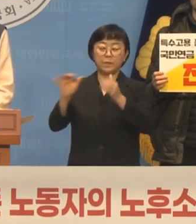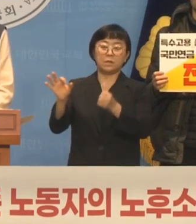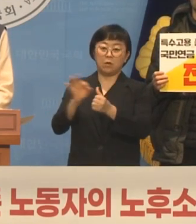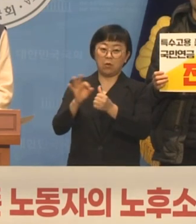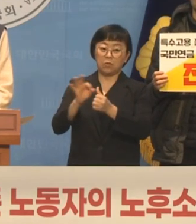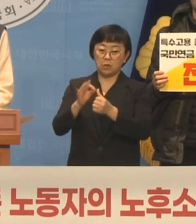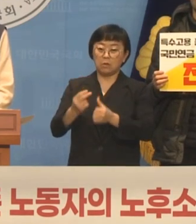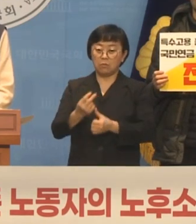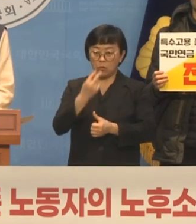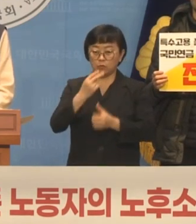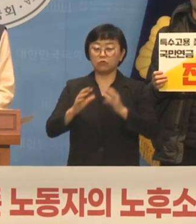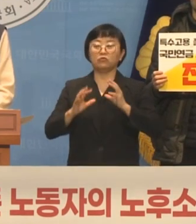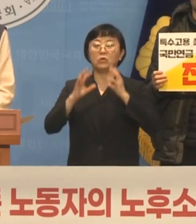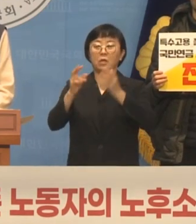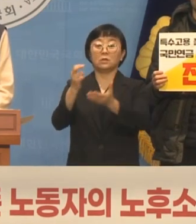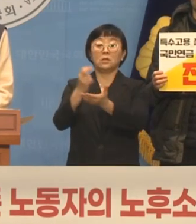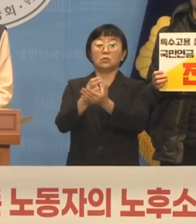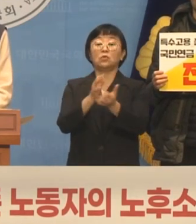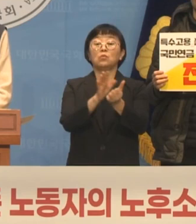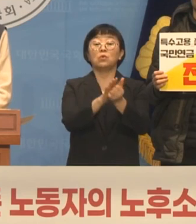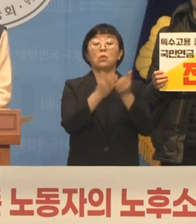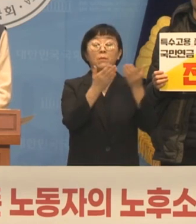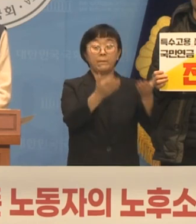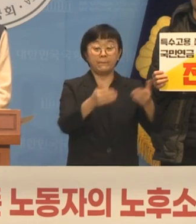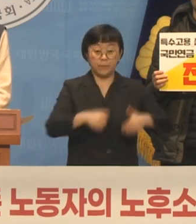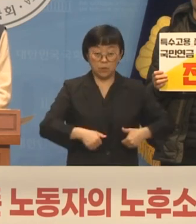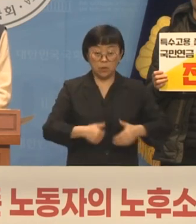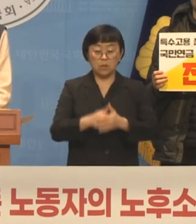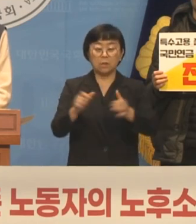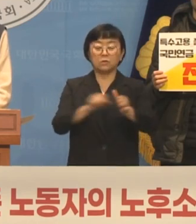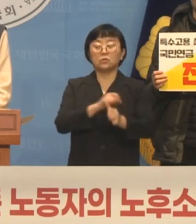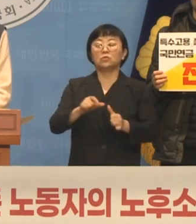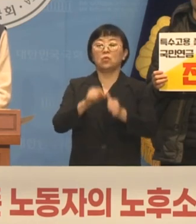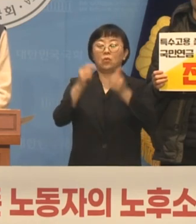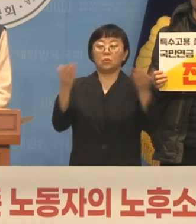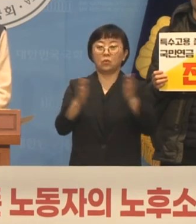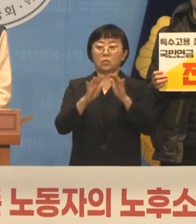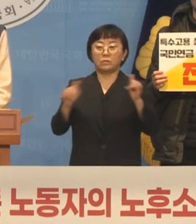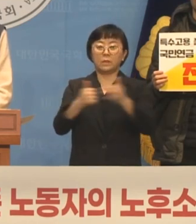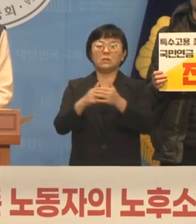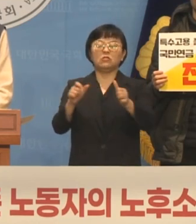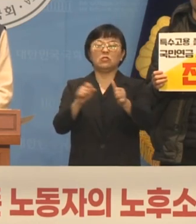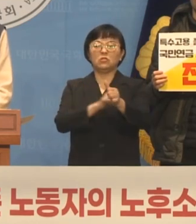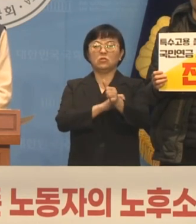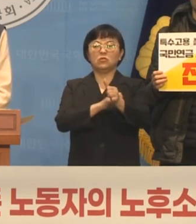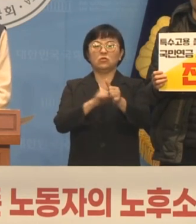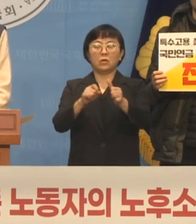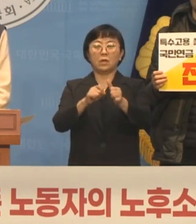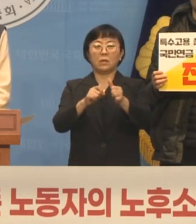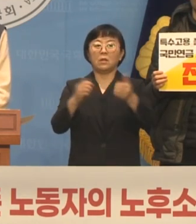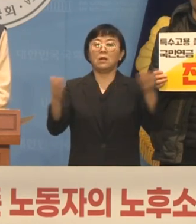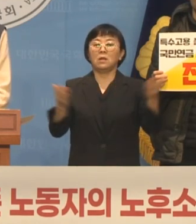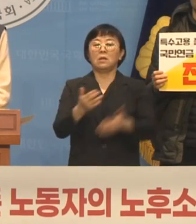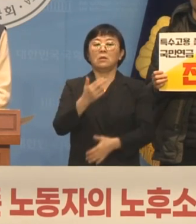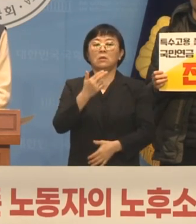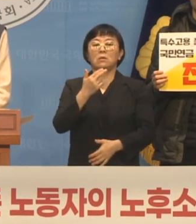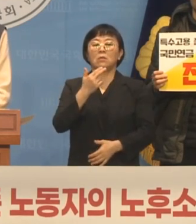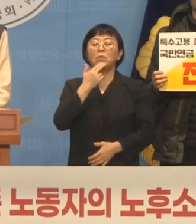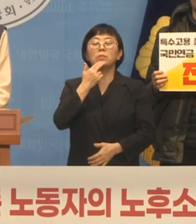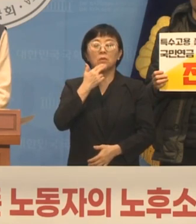국가가 제도적으로 보장할 필요가 있습니다. 우리 특수고용 노동자는 더 이상 특수하지 않기를